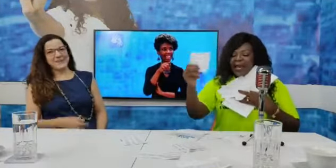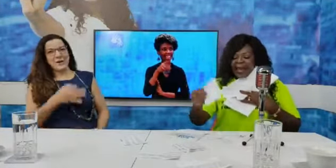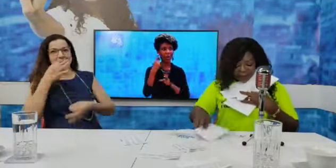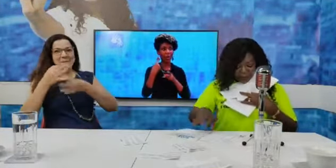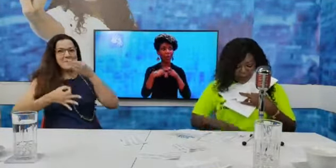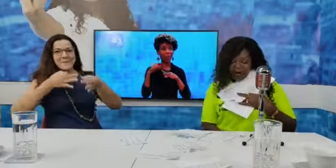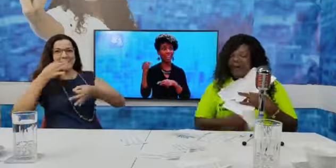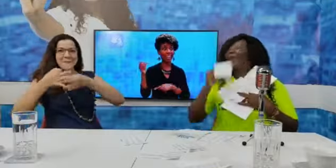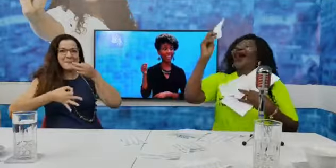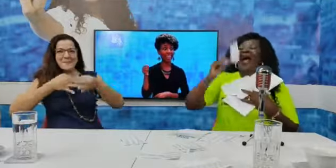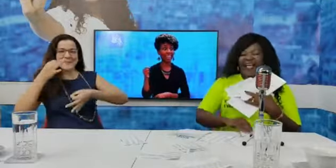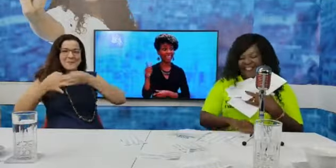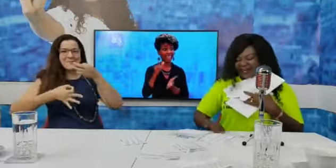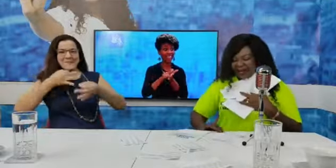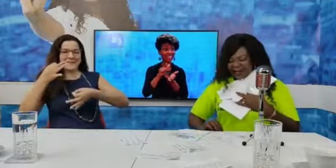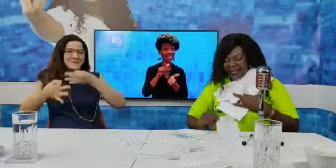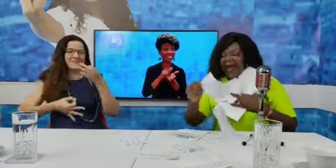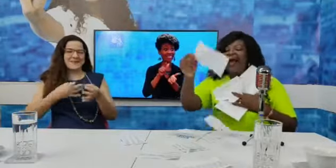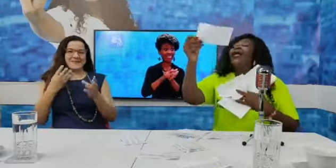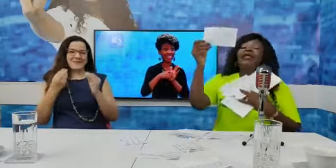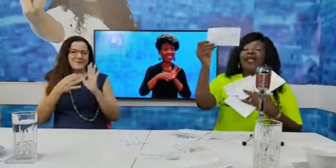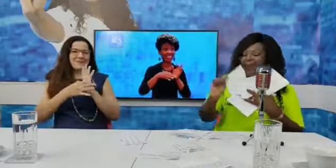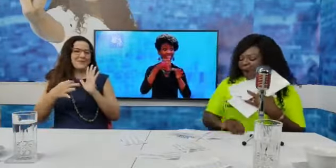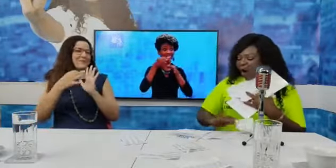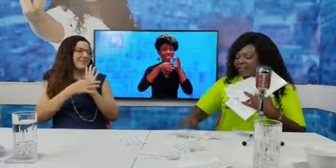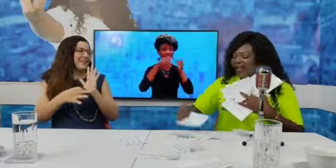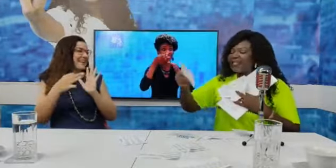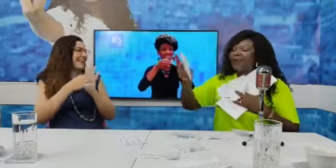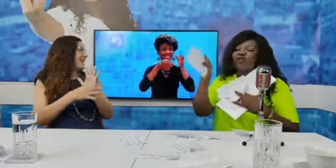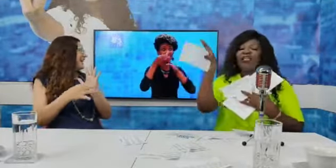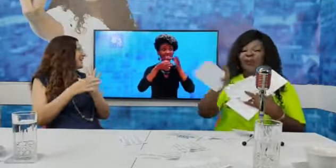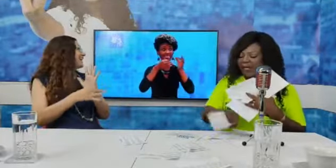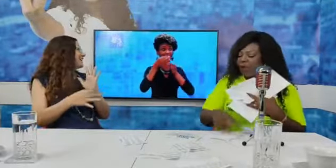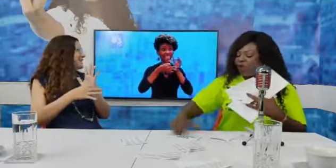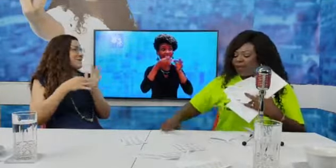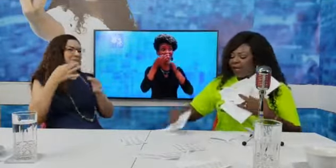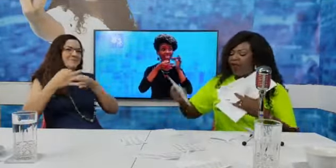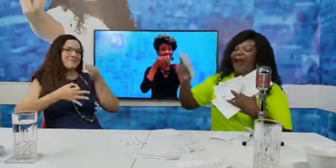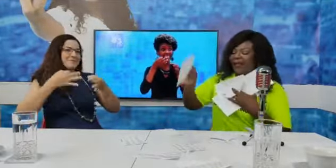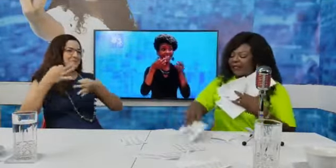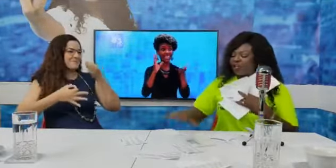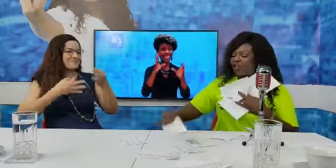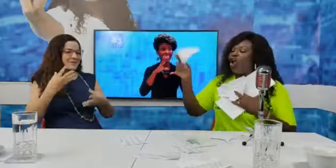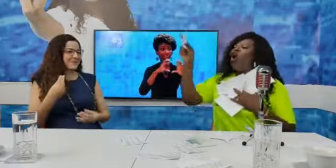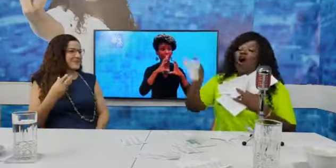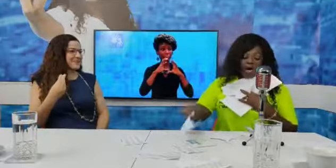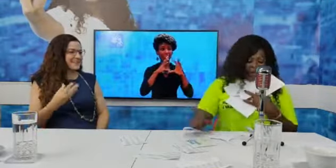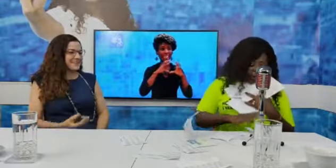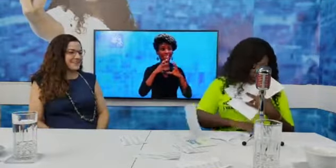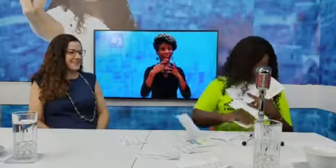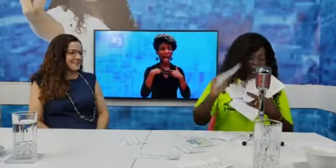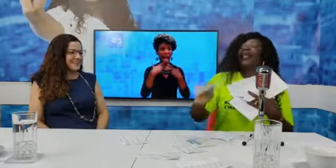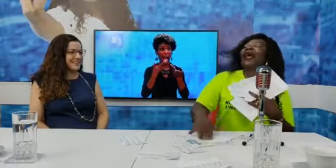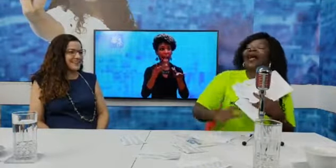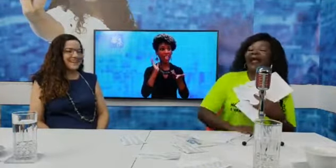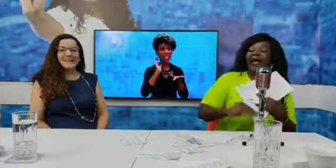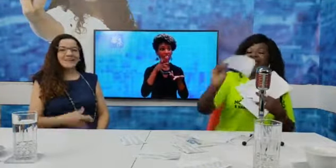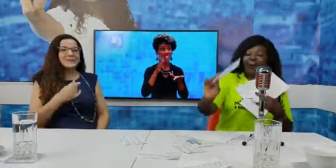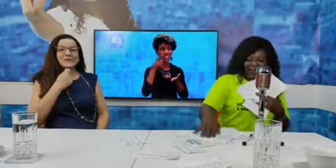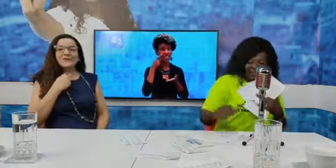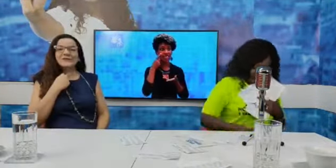isso. Eles mandam eu ir para casa, tá? E depois as pessoas brigam comigo falando assim, olha, eu fiquei